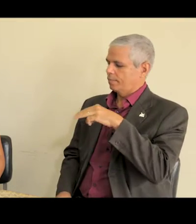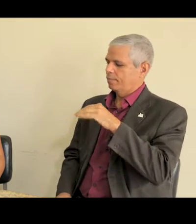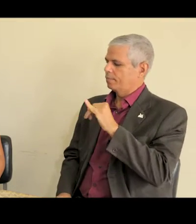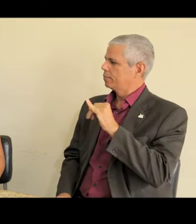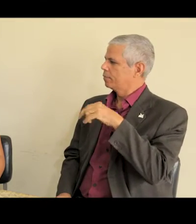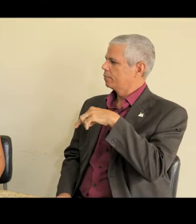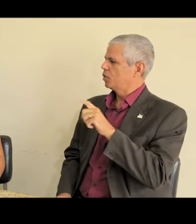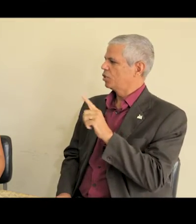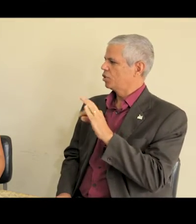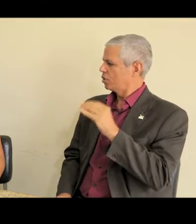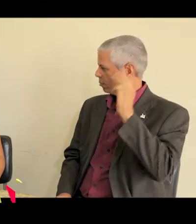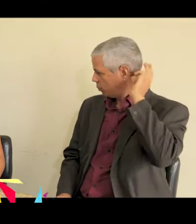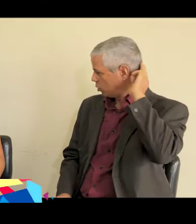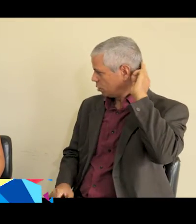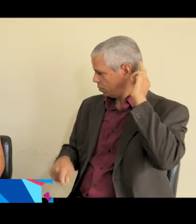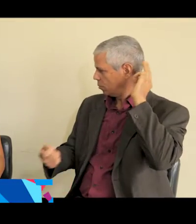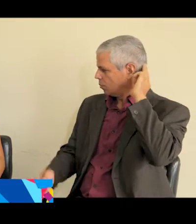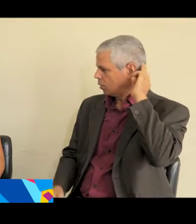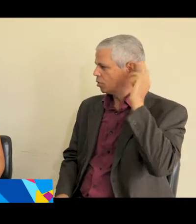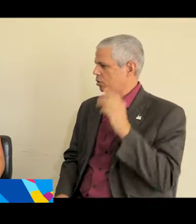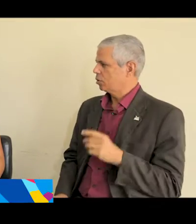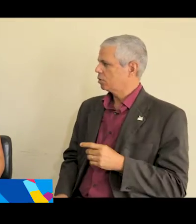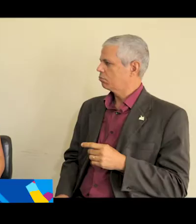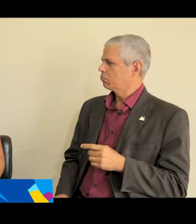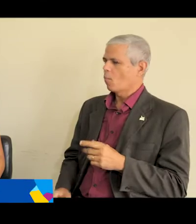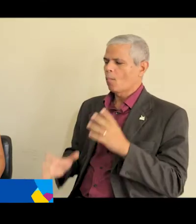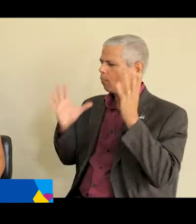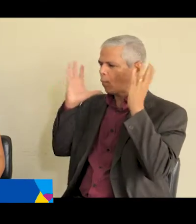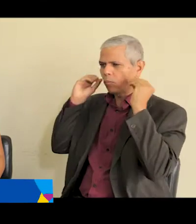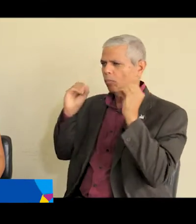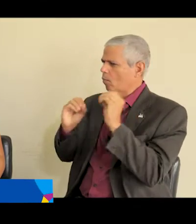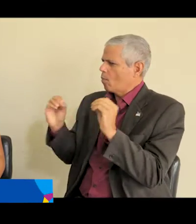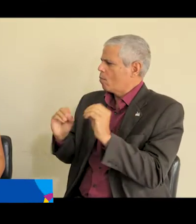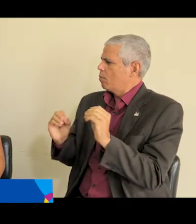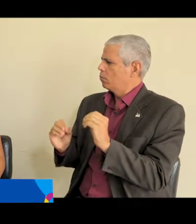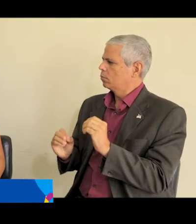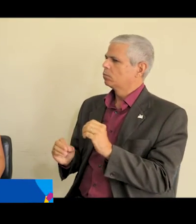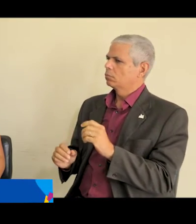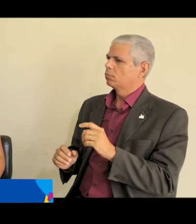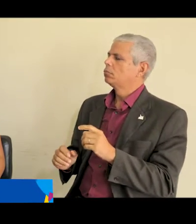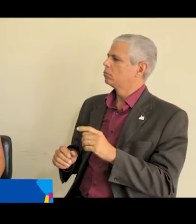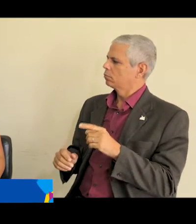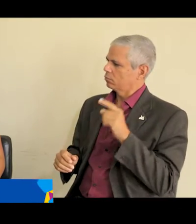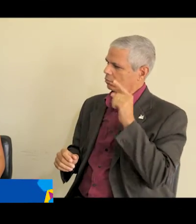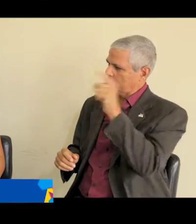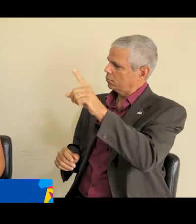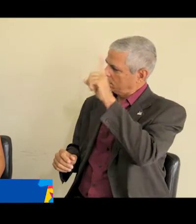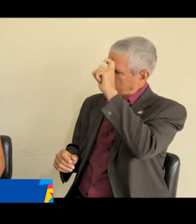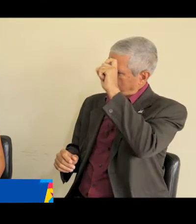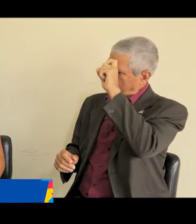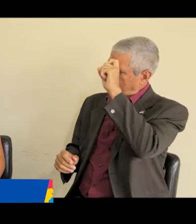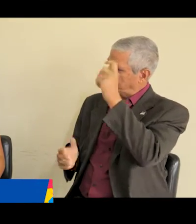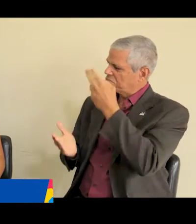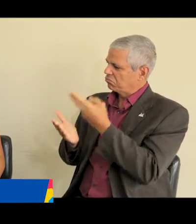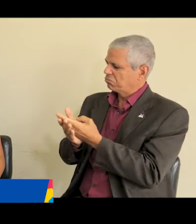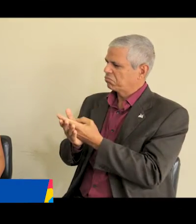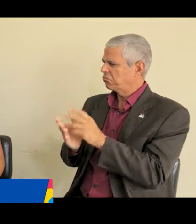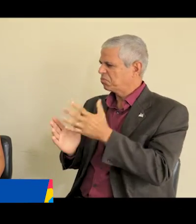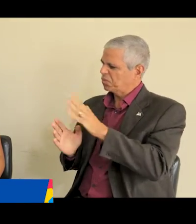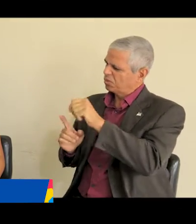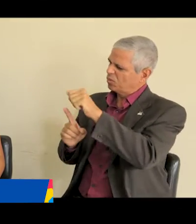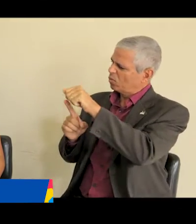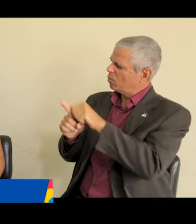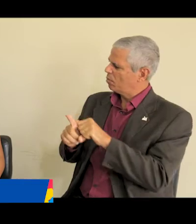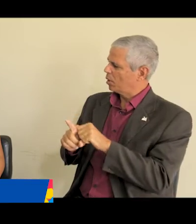Eu tive uma doença, a meningite, né? Fiquei totalmente surdo, não escuto nada. Fiquei no